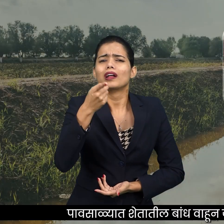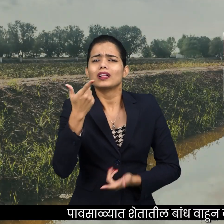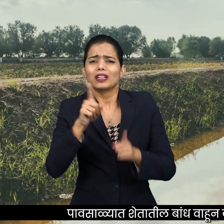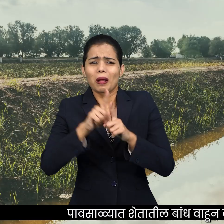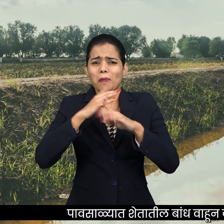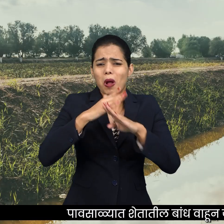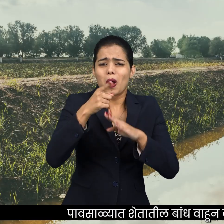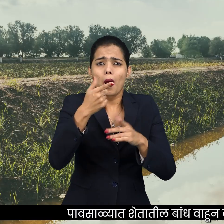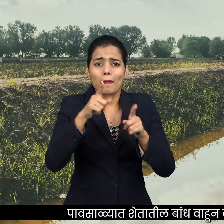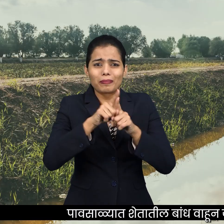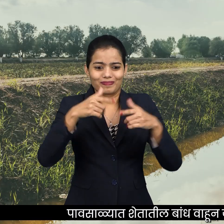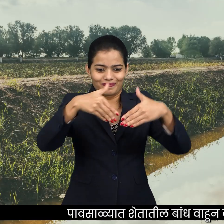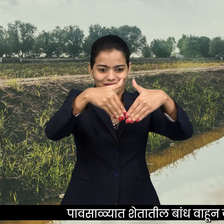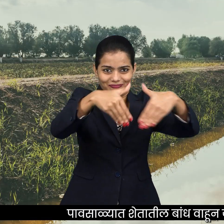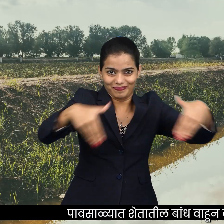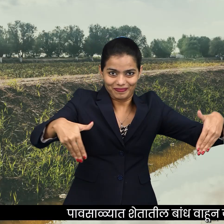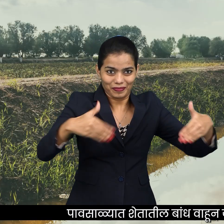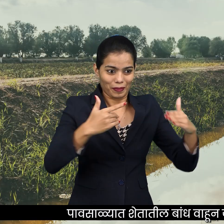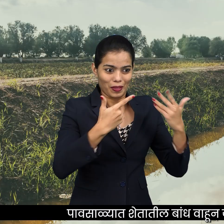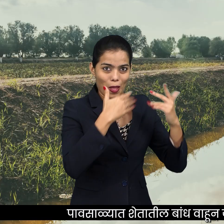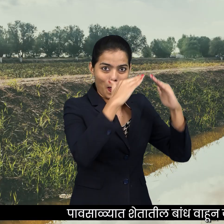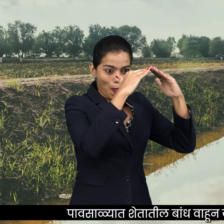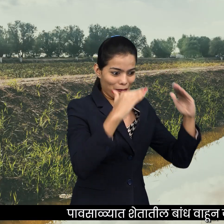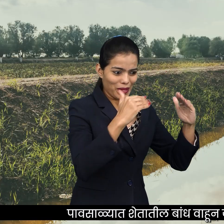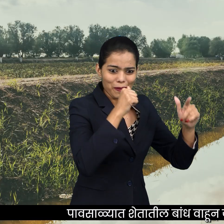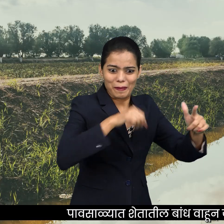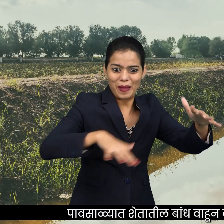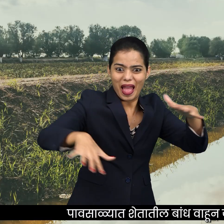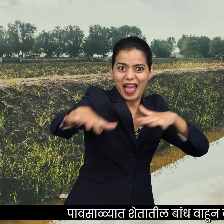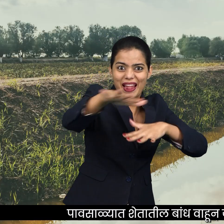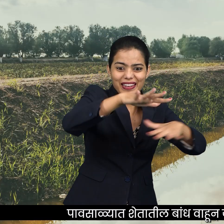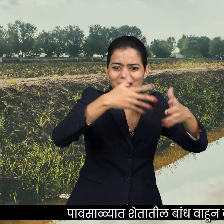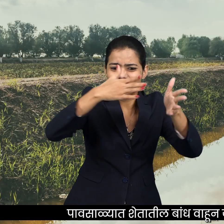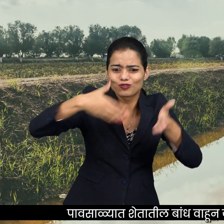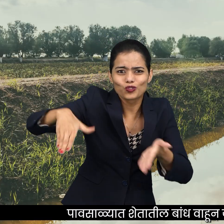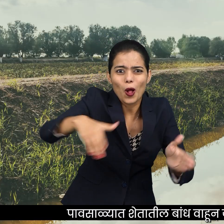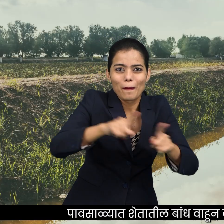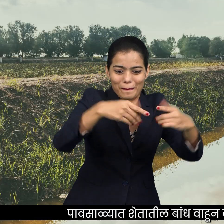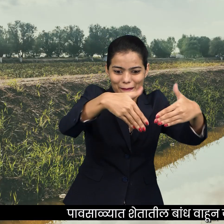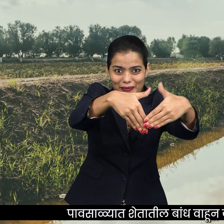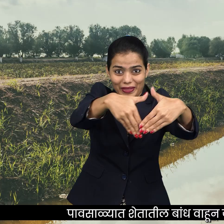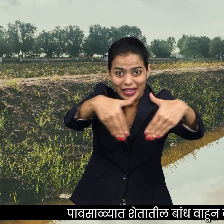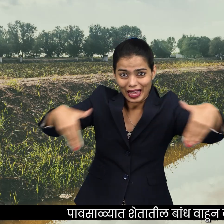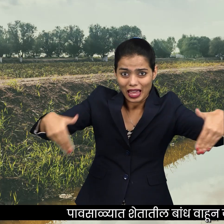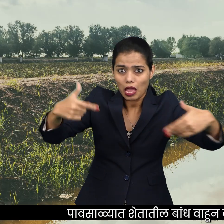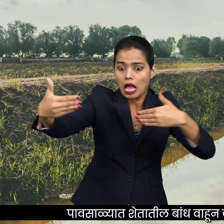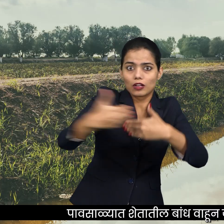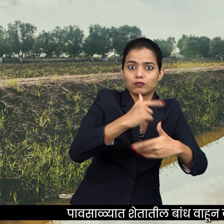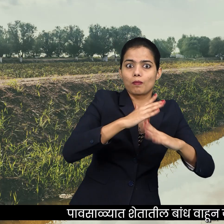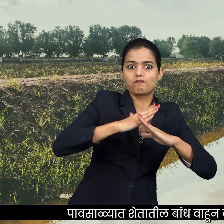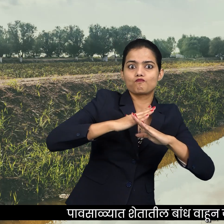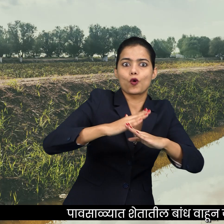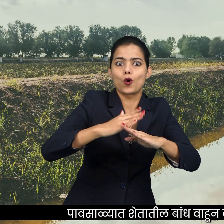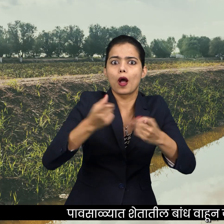दुसरा, पावसाळ्यात शेतातील बांध वाहून जाऊ नये यासाठी काय करावे?